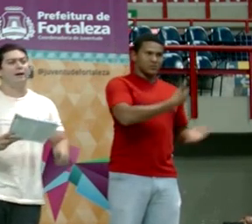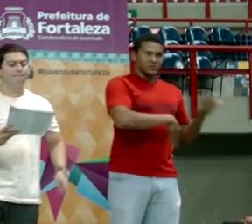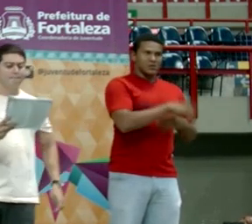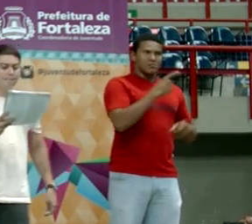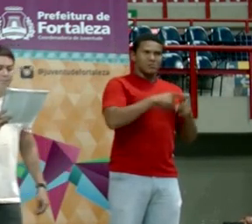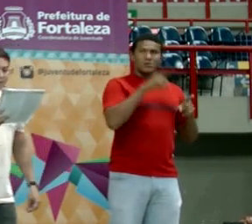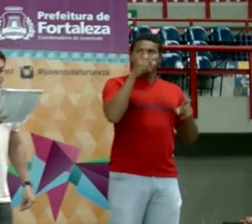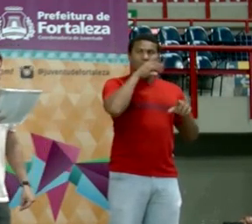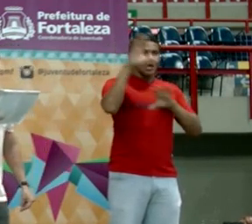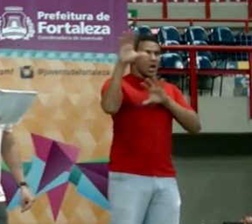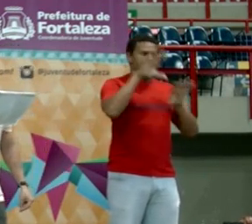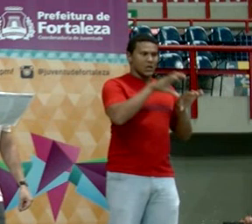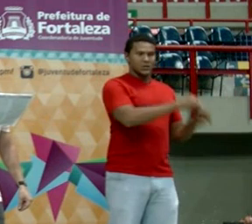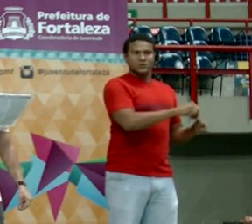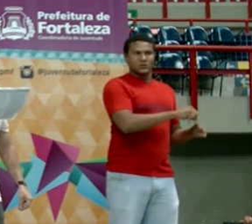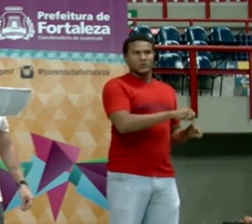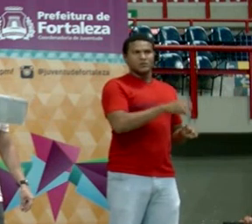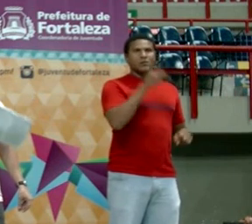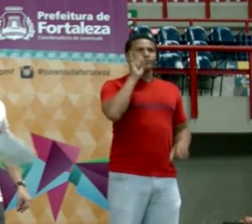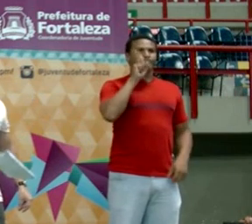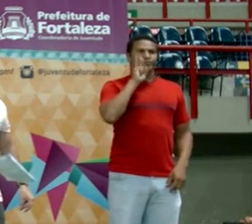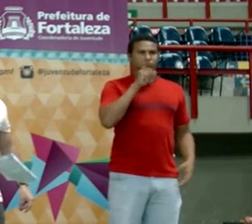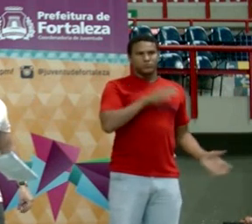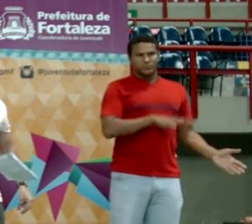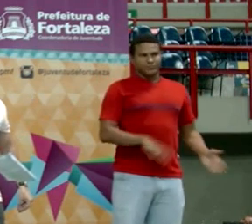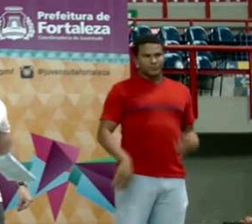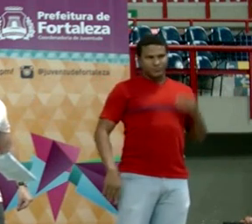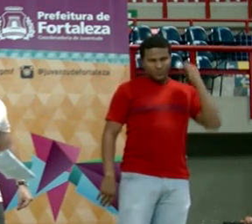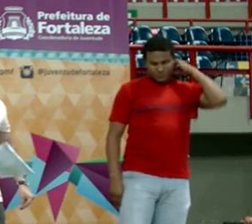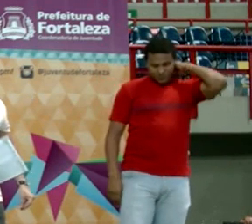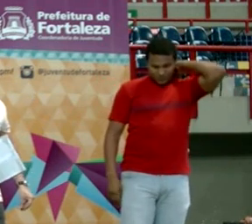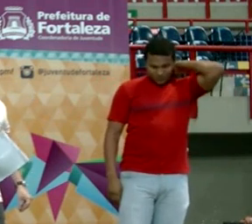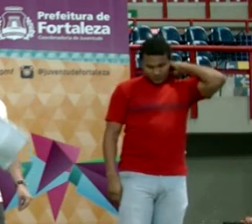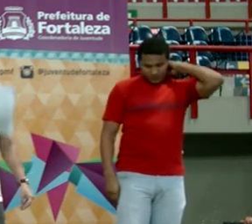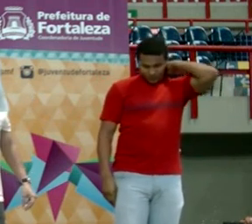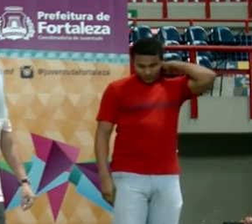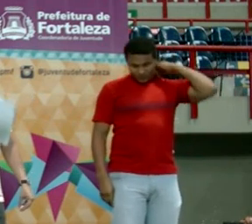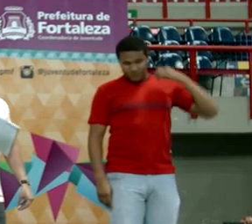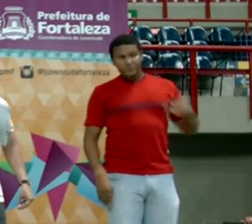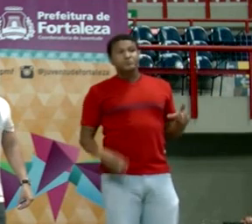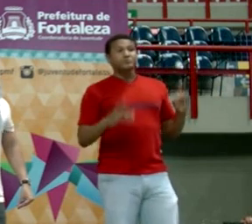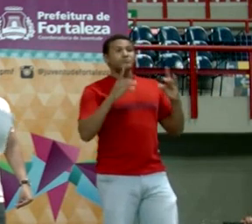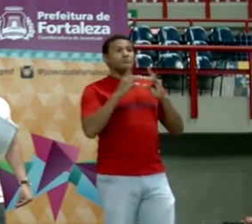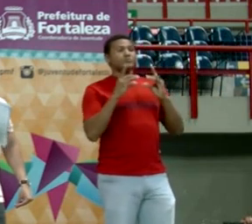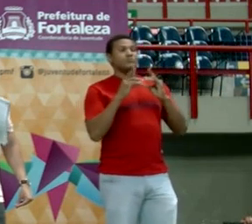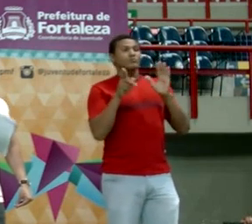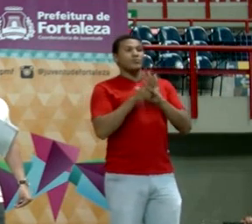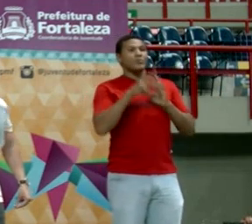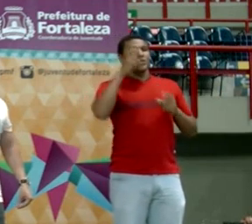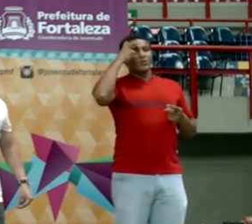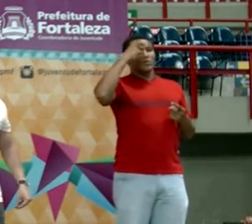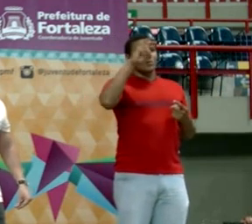americanos. Tá? Ó, primeira característica da sociedade feudal: cultura